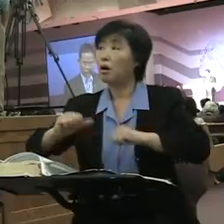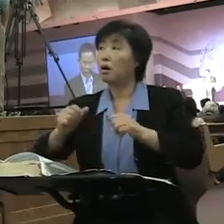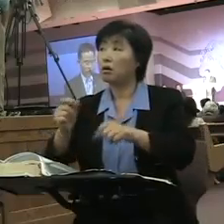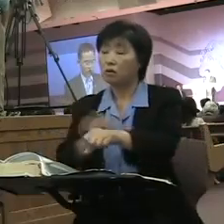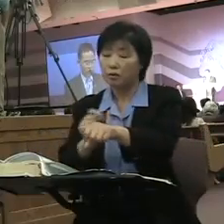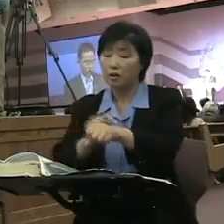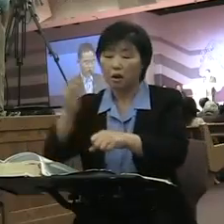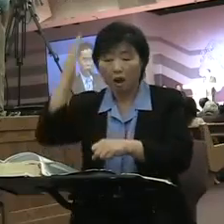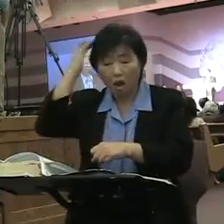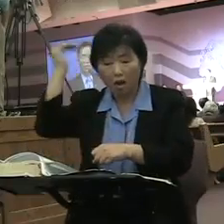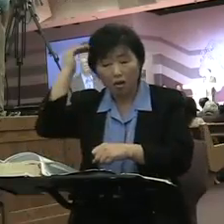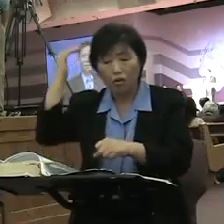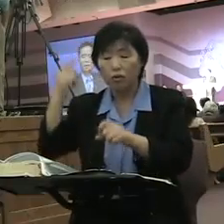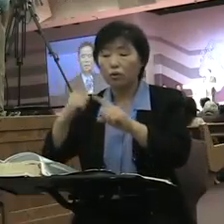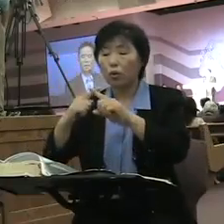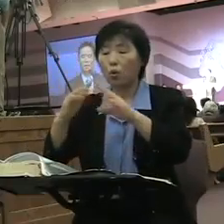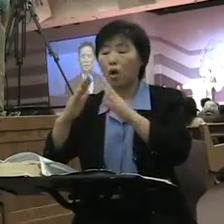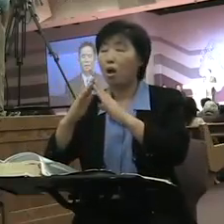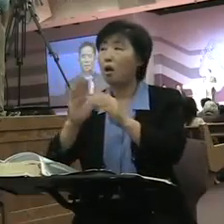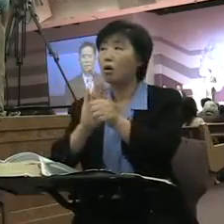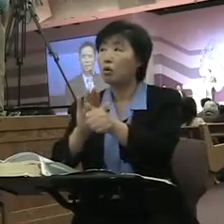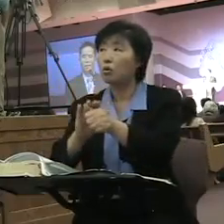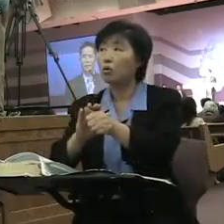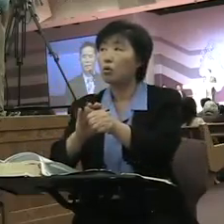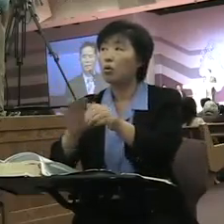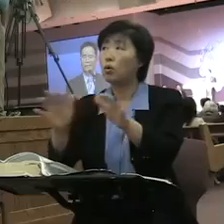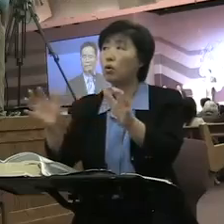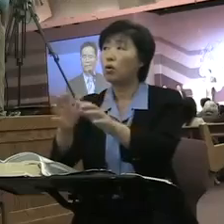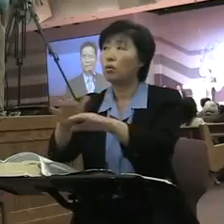특별히 한인교회협의회에서 후원을 합니다.